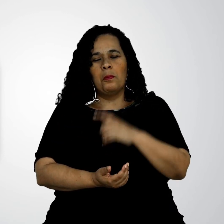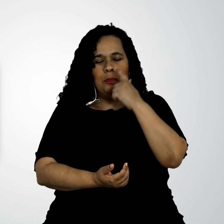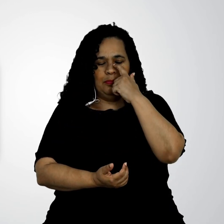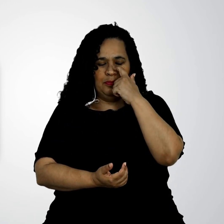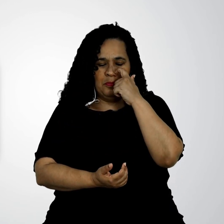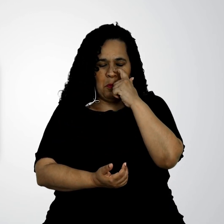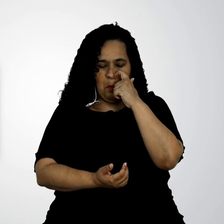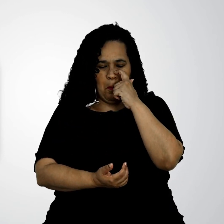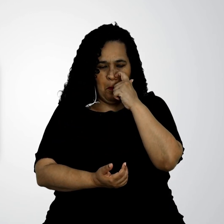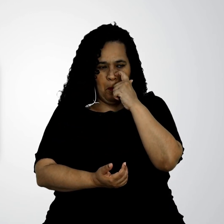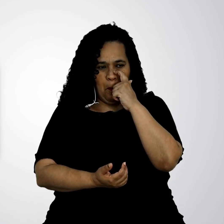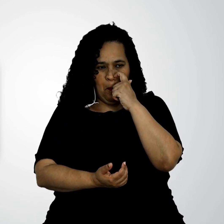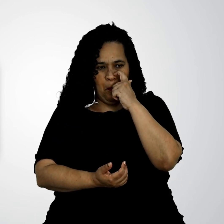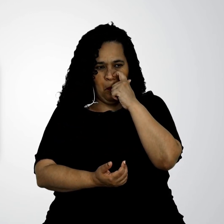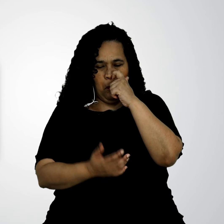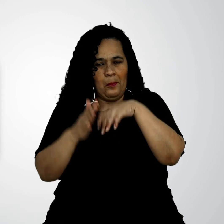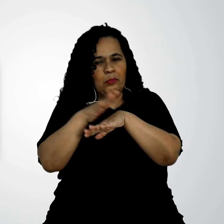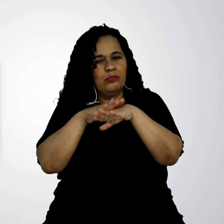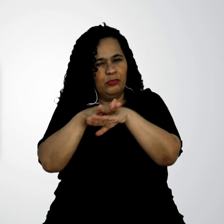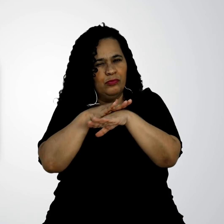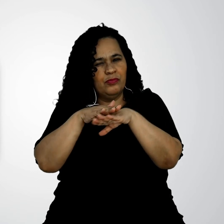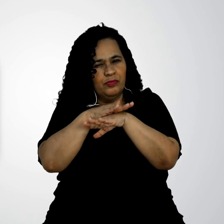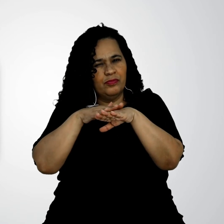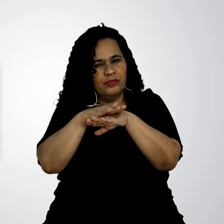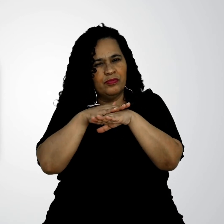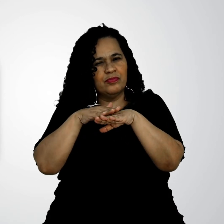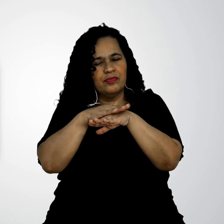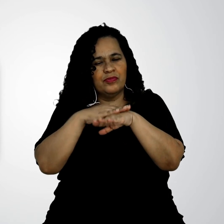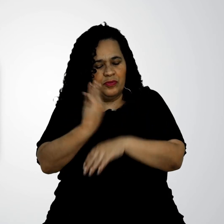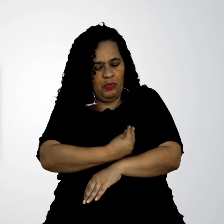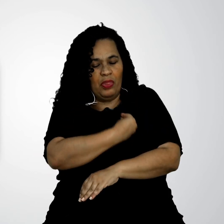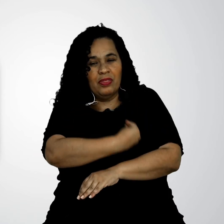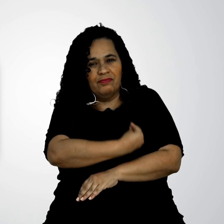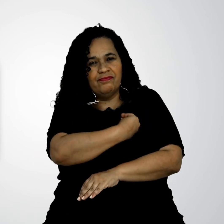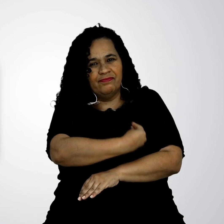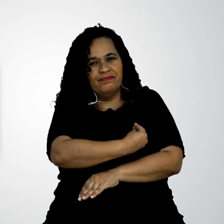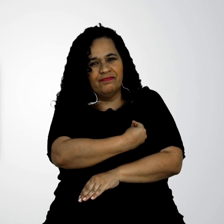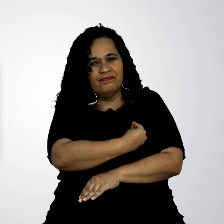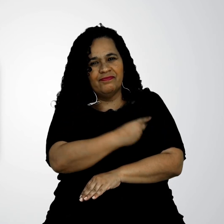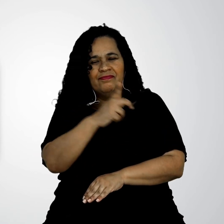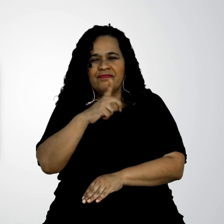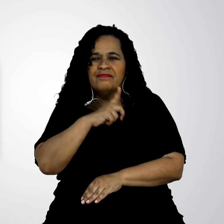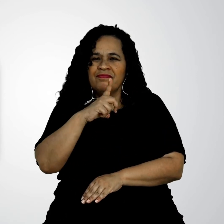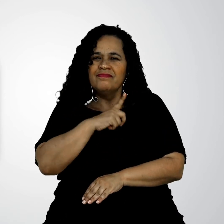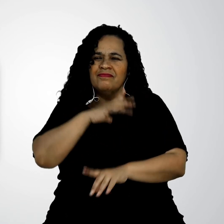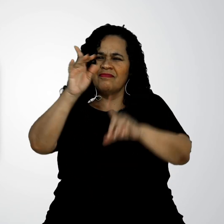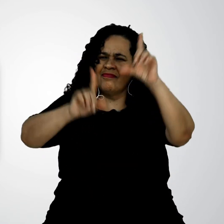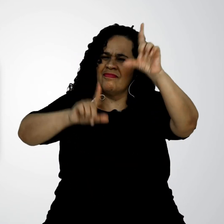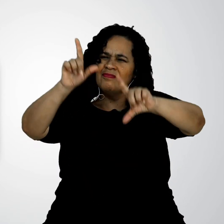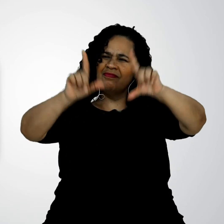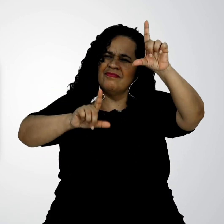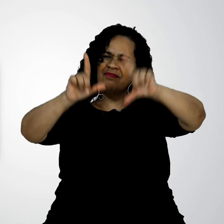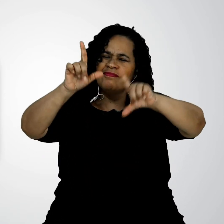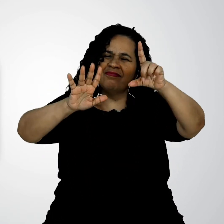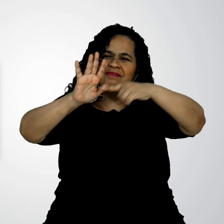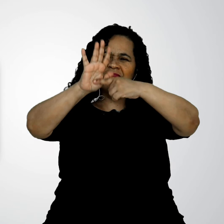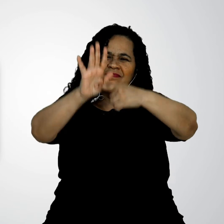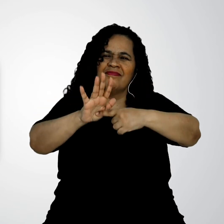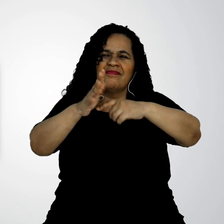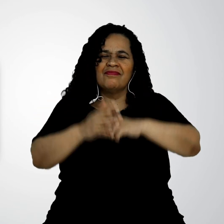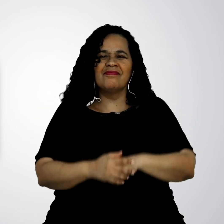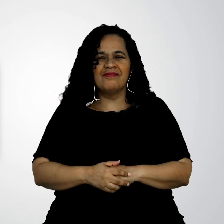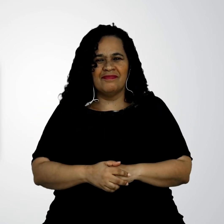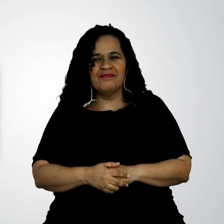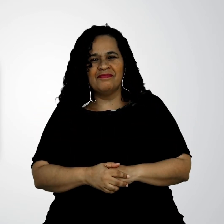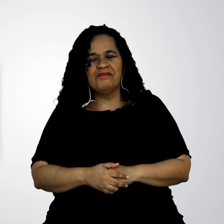sobre um período da nossa vida que tinham aqueles desenhos e tal, né? E aí falava, os desenhos